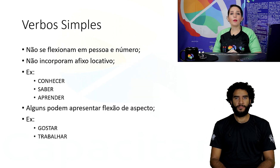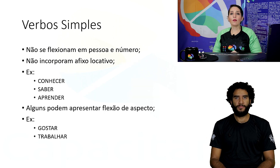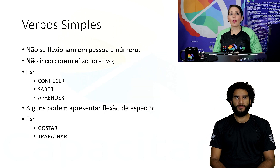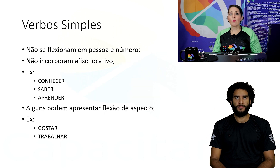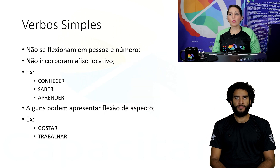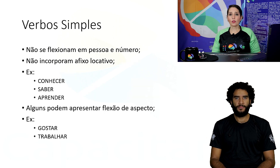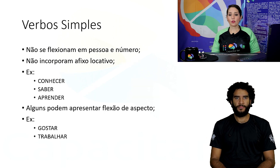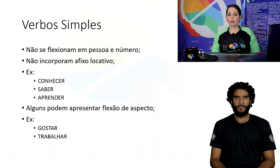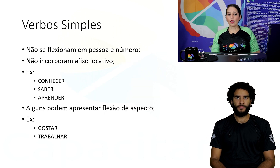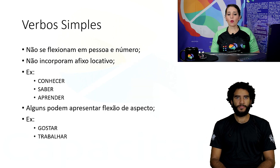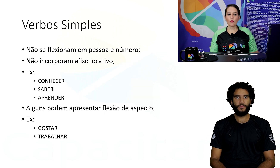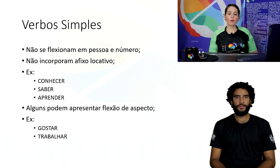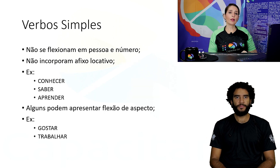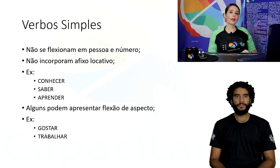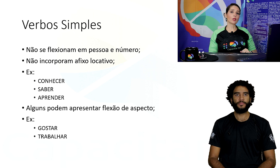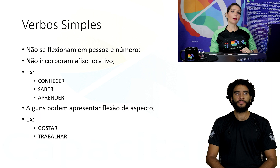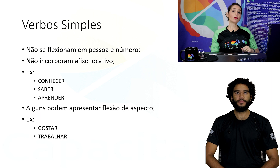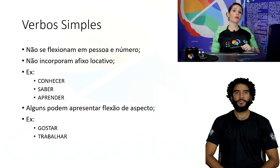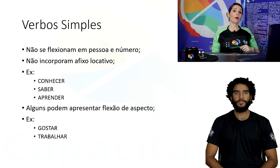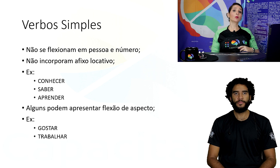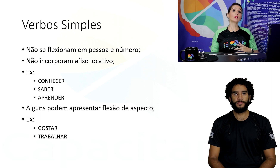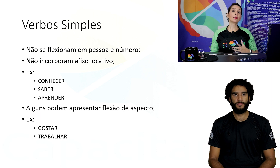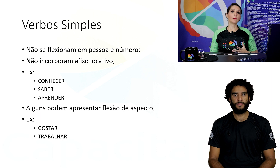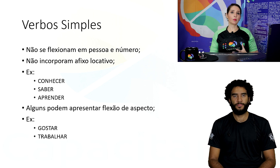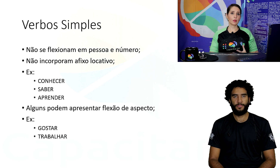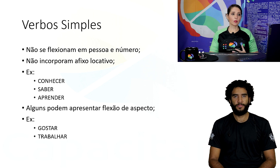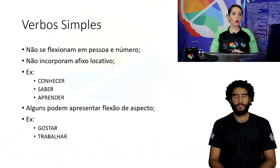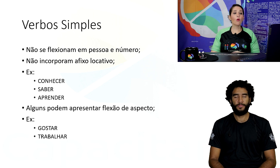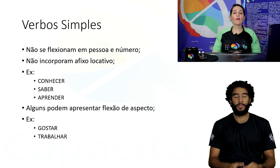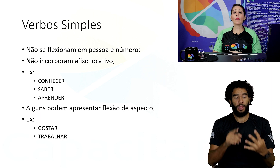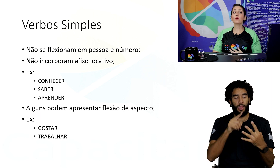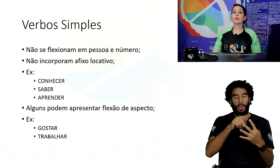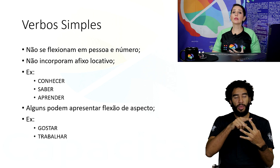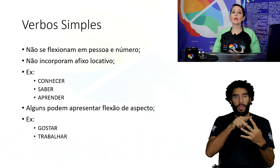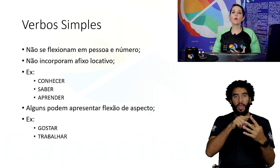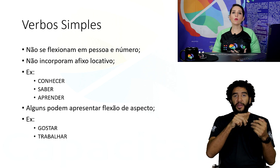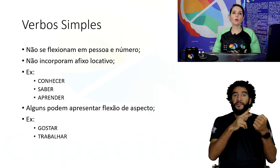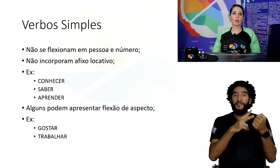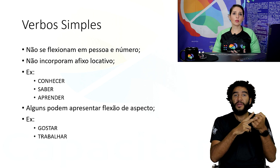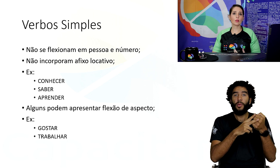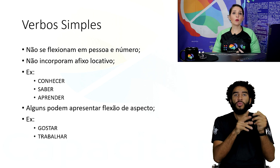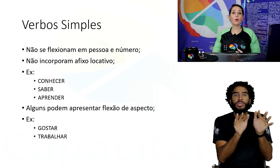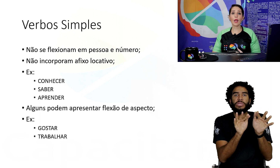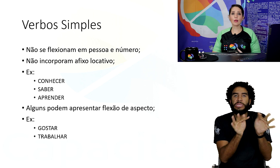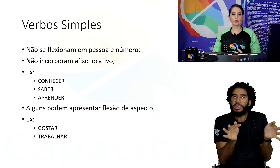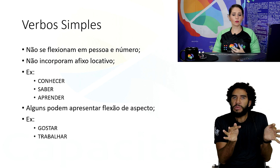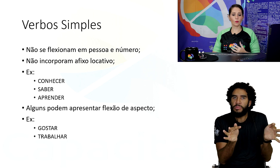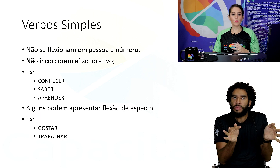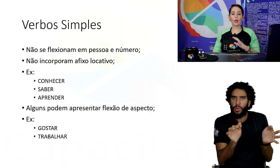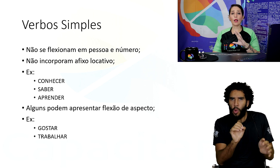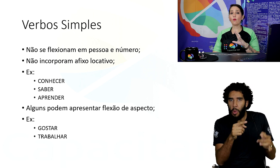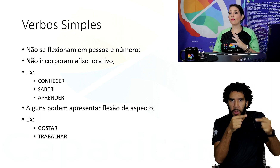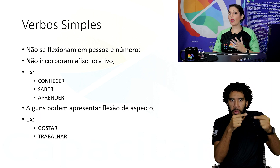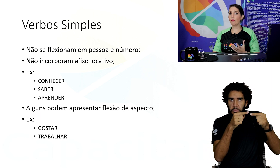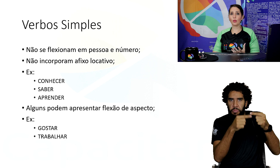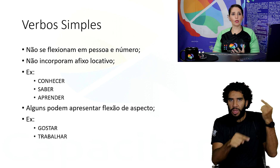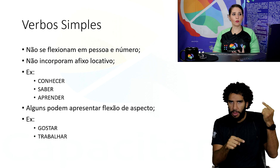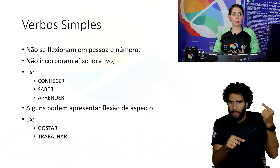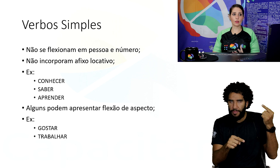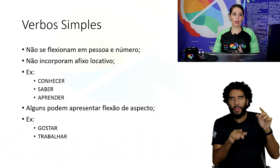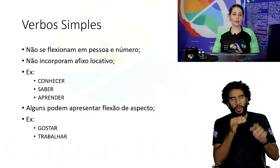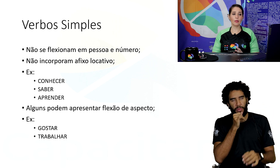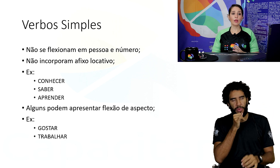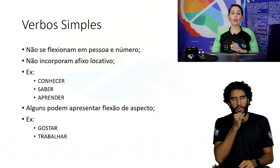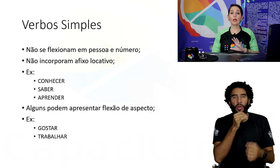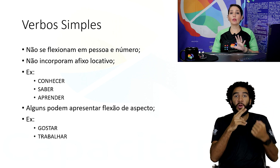O primeiro verbo que a gente tem, como eu falei, é chamado de verbo simples, ou verbo sem concordância. O que é isso? Ele é um verbo na língua